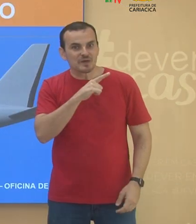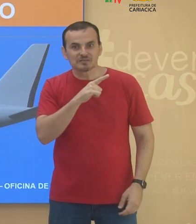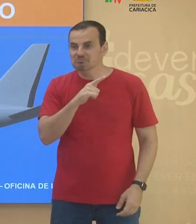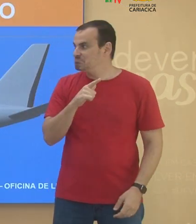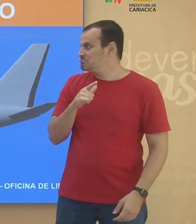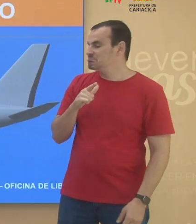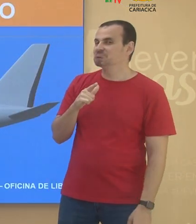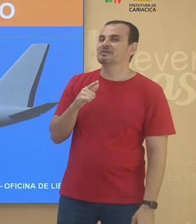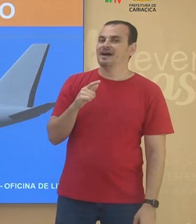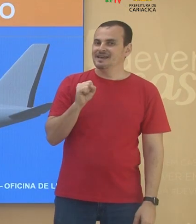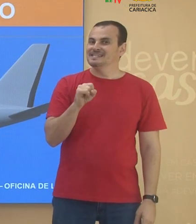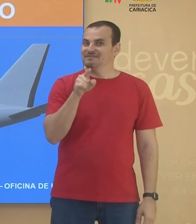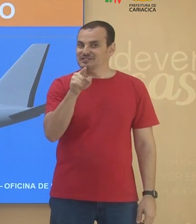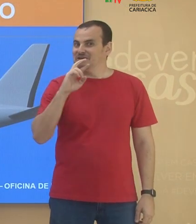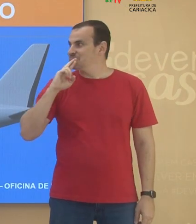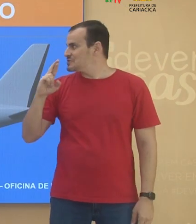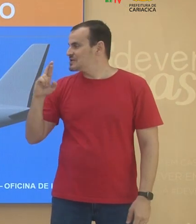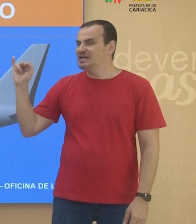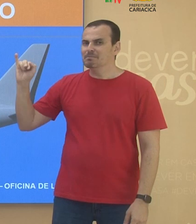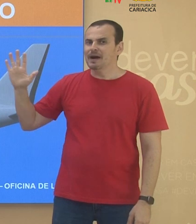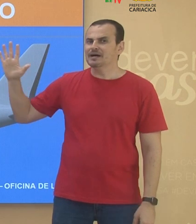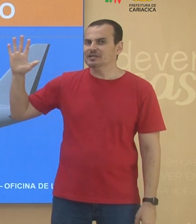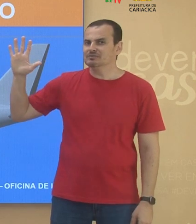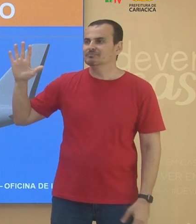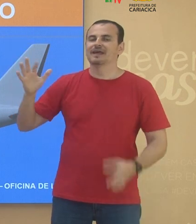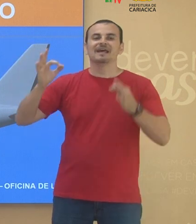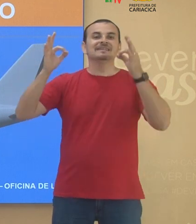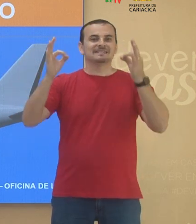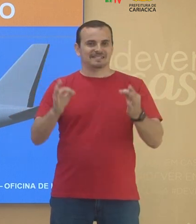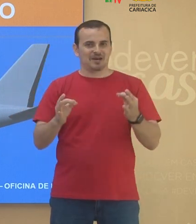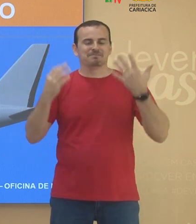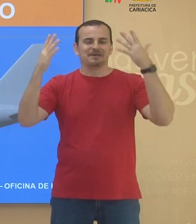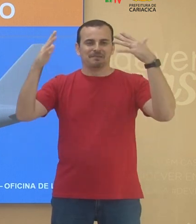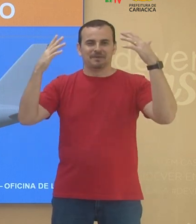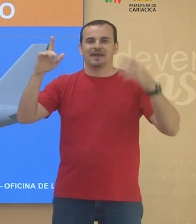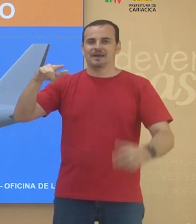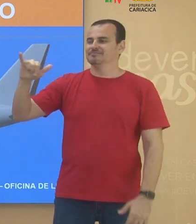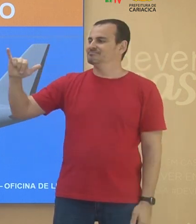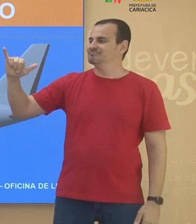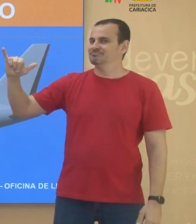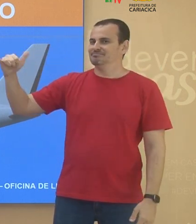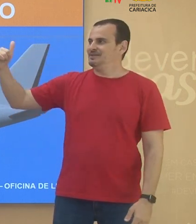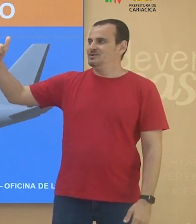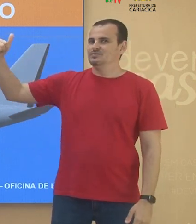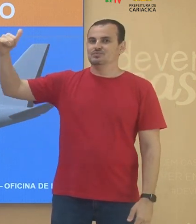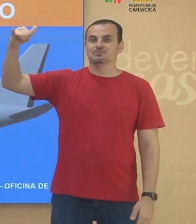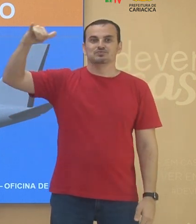Então, você conseguiu? Se você respondeu avião, acertou!